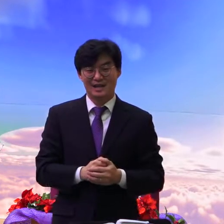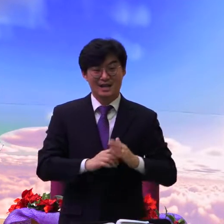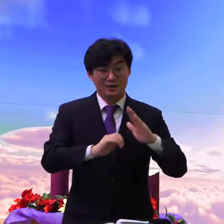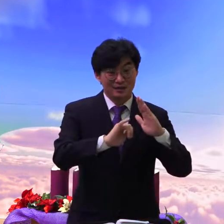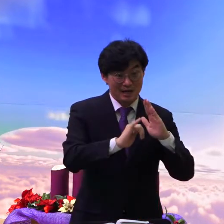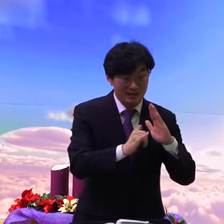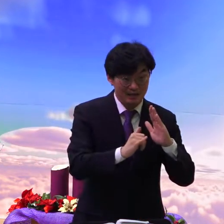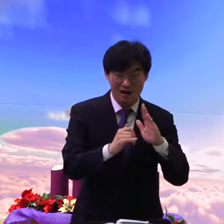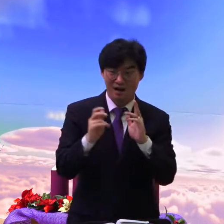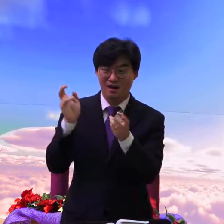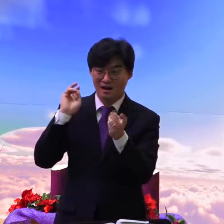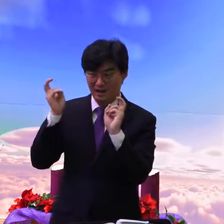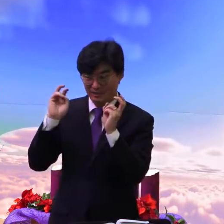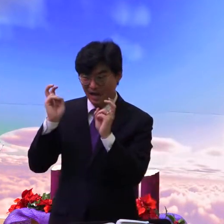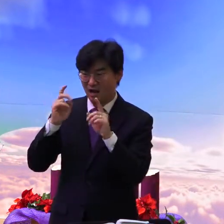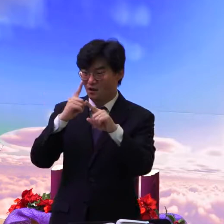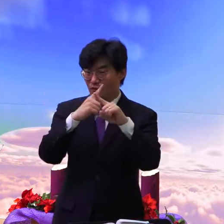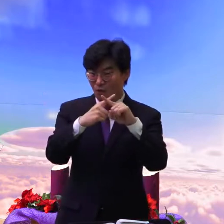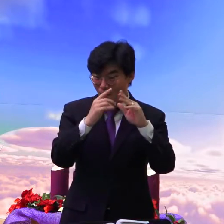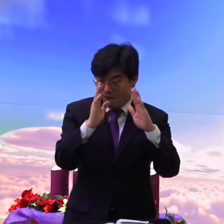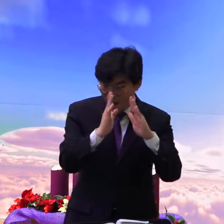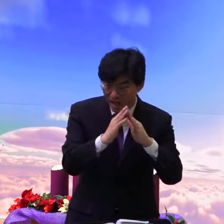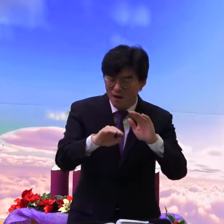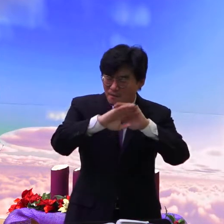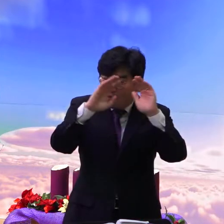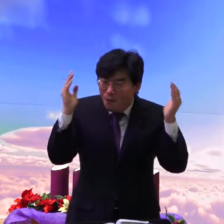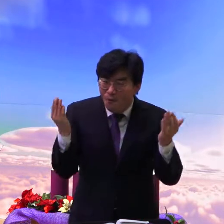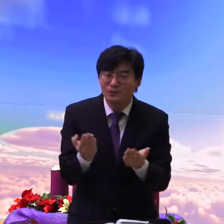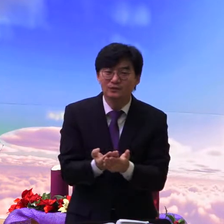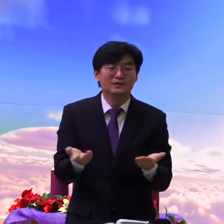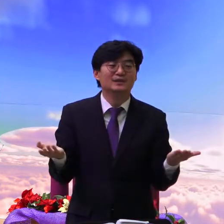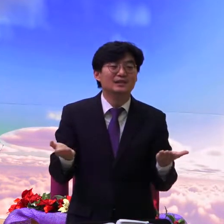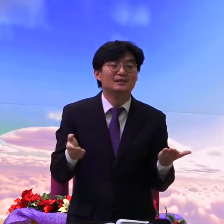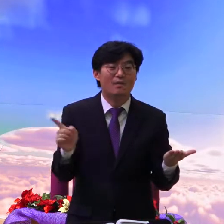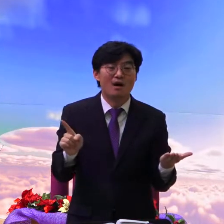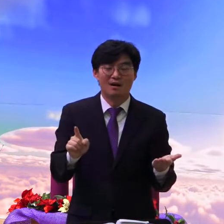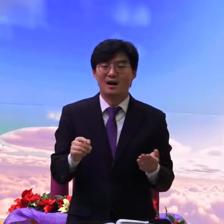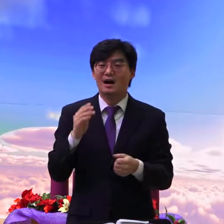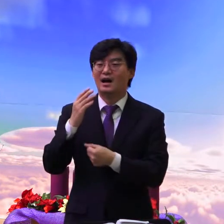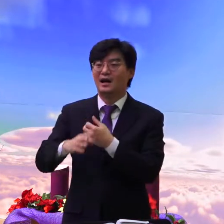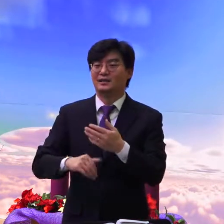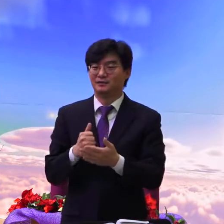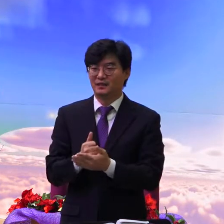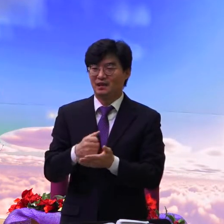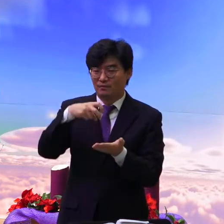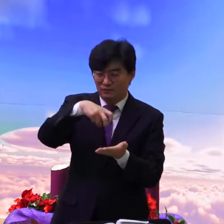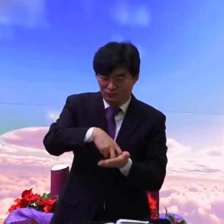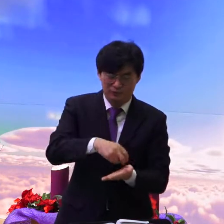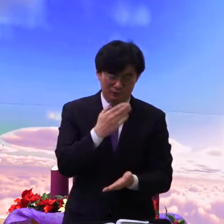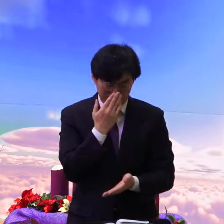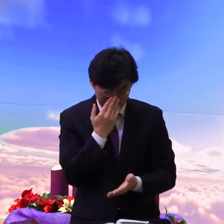교회 안에서 하시게 된 모든 일들, 이것들은 하나님께서 다 섬기라고 주신 것입니다.